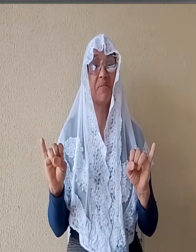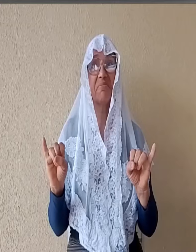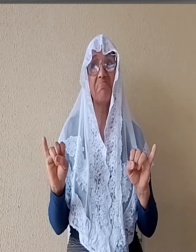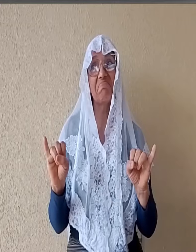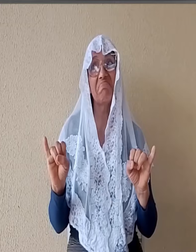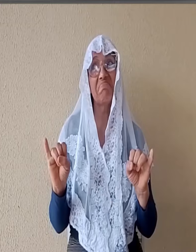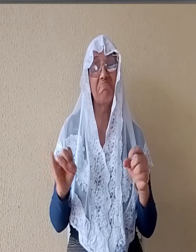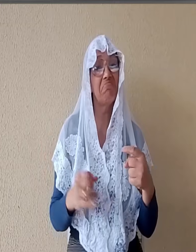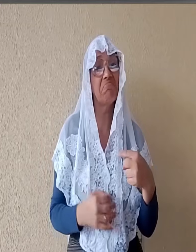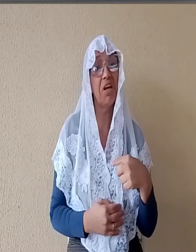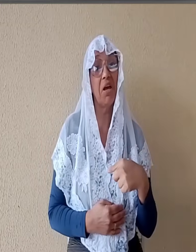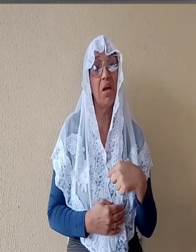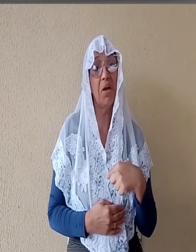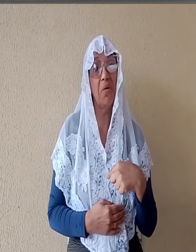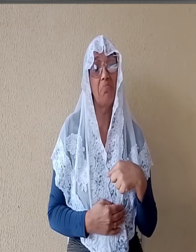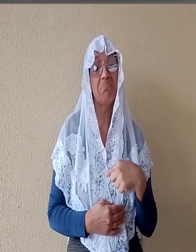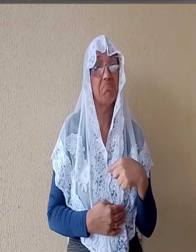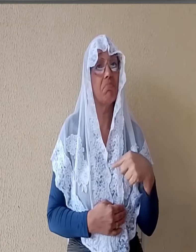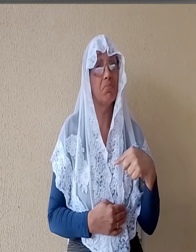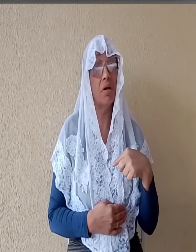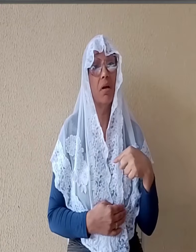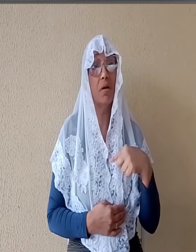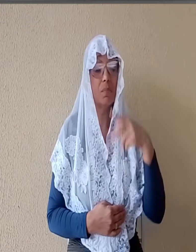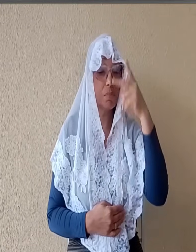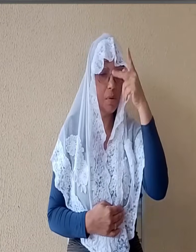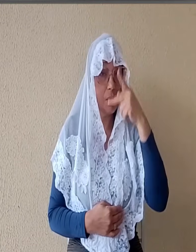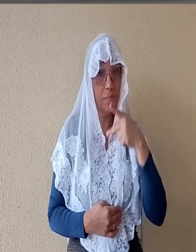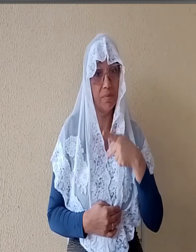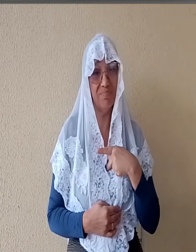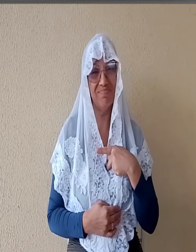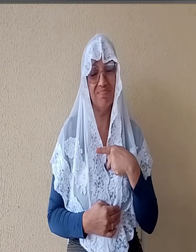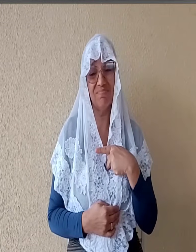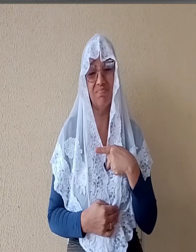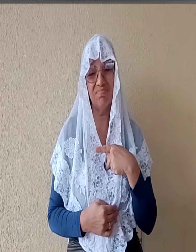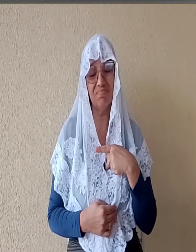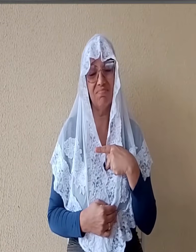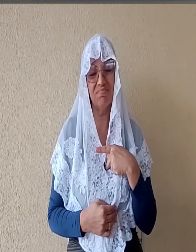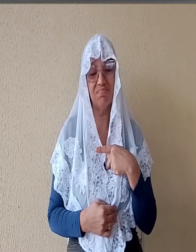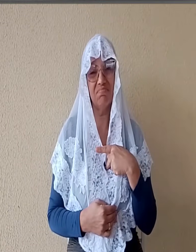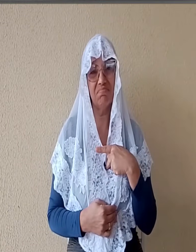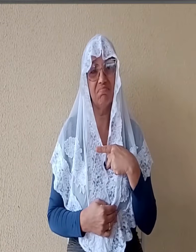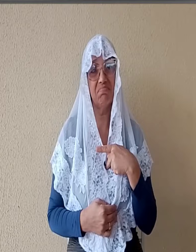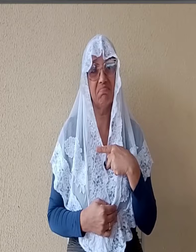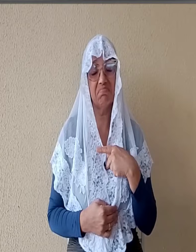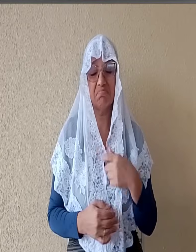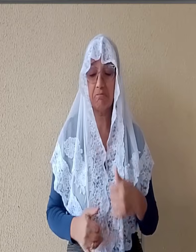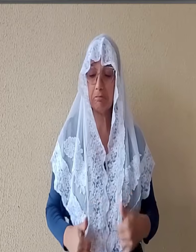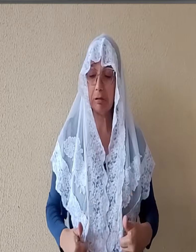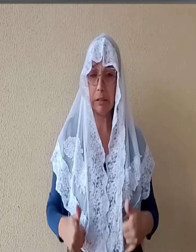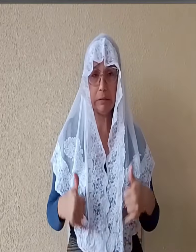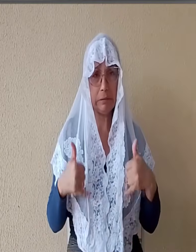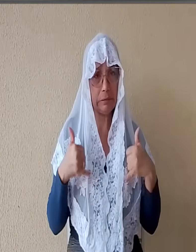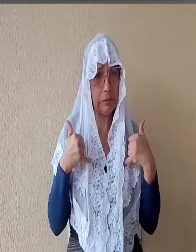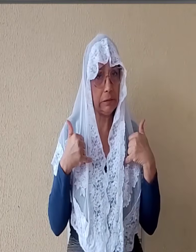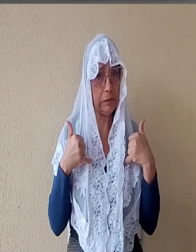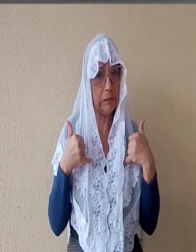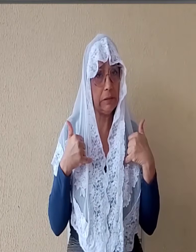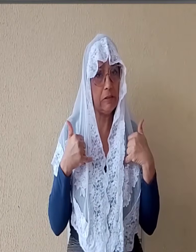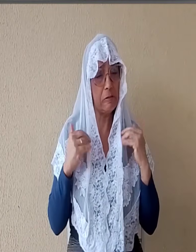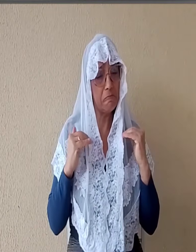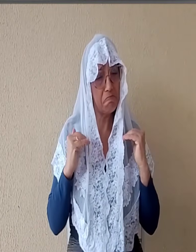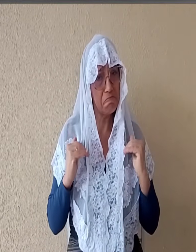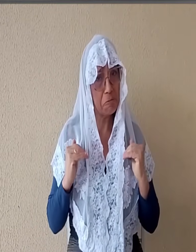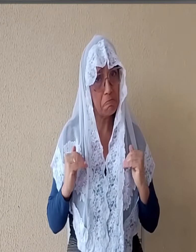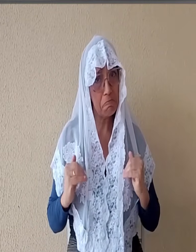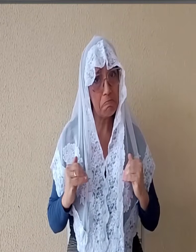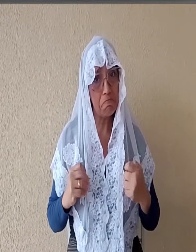verdadeira, irmão. 2 anos nós estamos nisso aí, teste em cima de ancião. E aqueles que estão até hoje passou